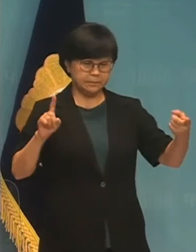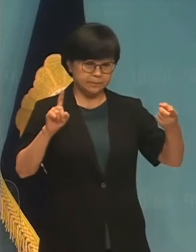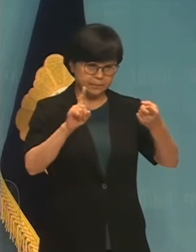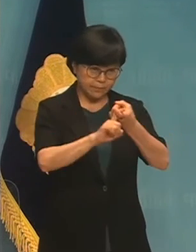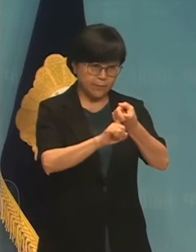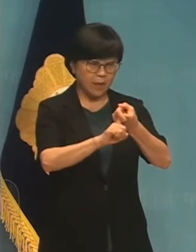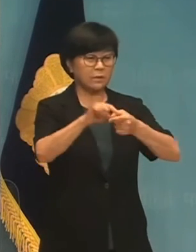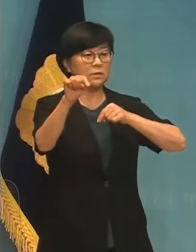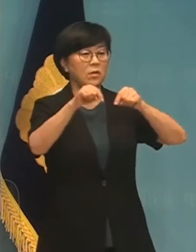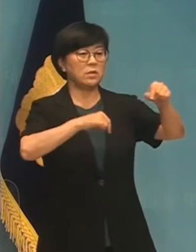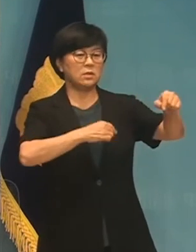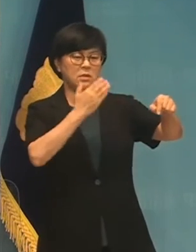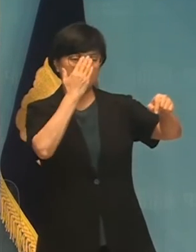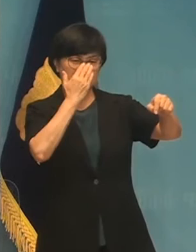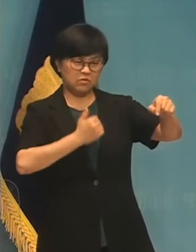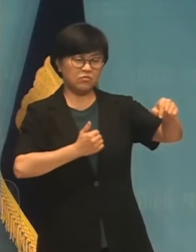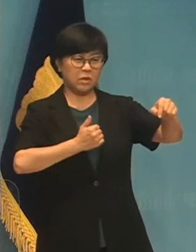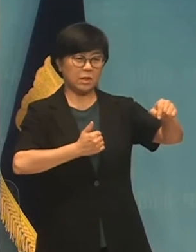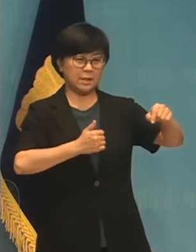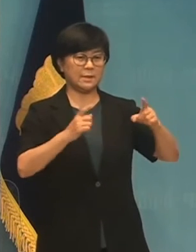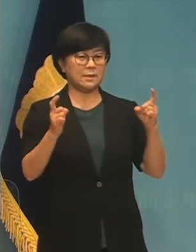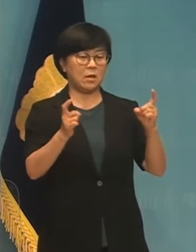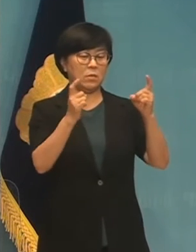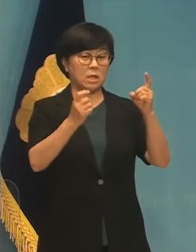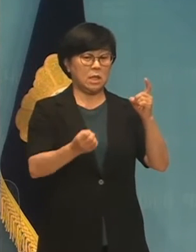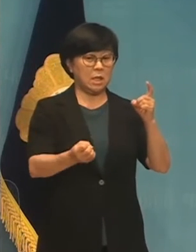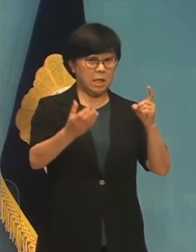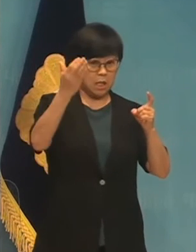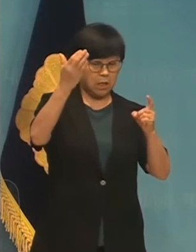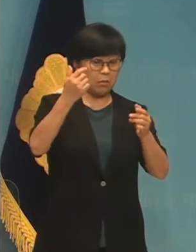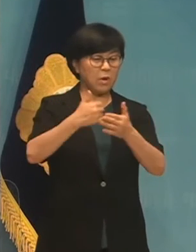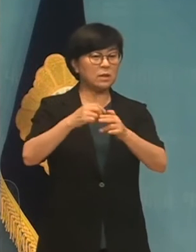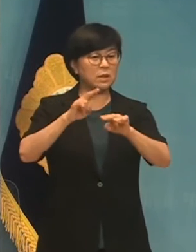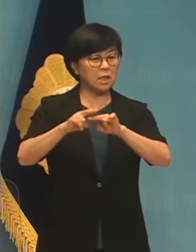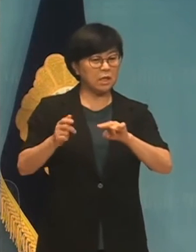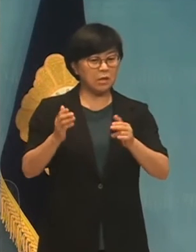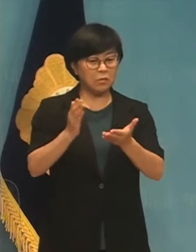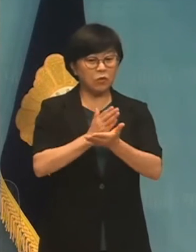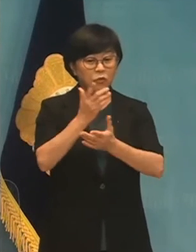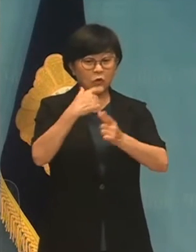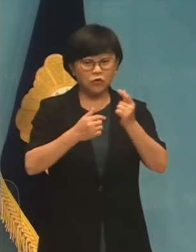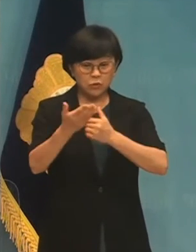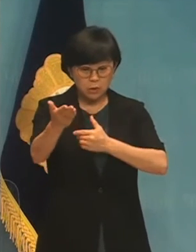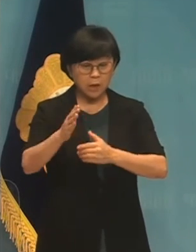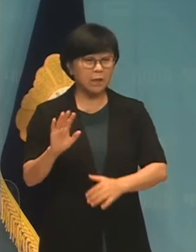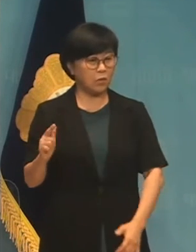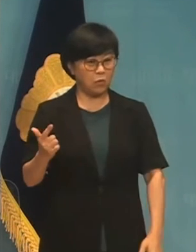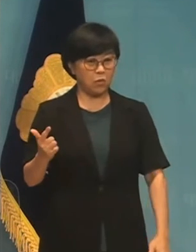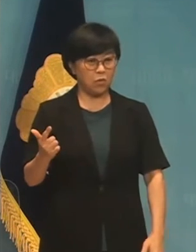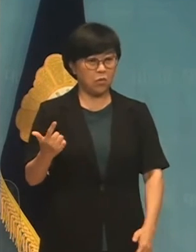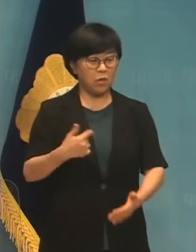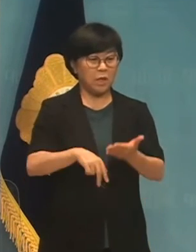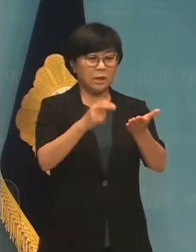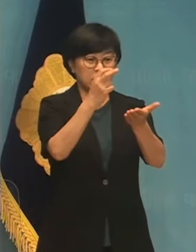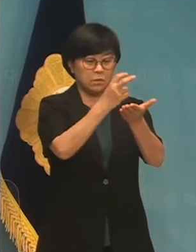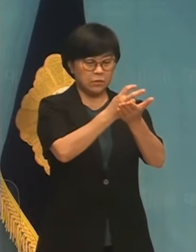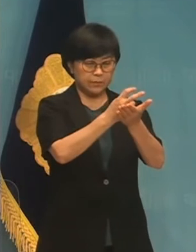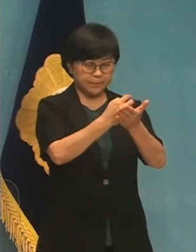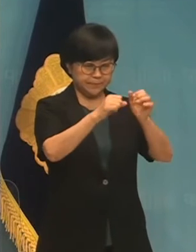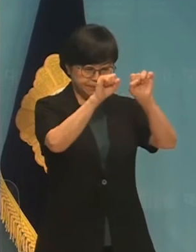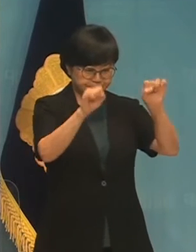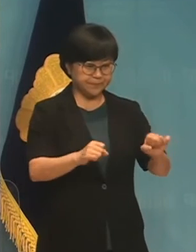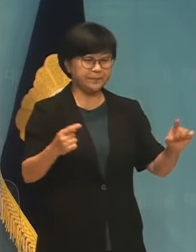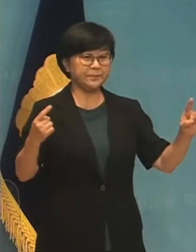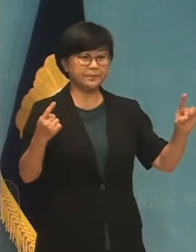연합정치는 지루한 단일화 싸움 끝에 이긴 쪽이 자리 몇 개를 나눠주는 것이 아닙니다. 제도와 시스템의